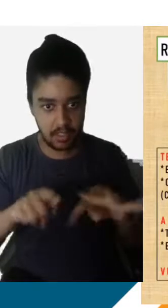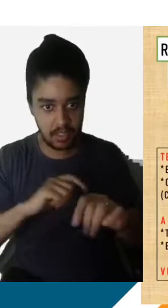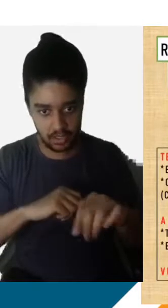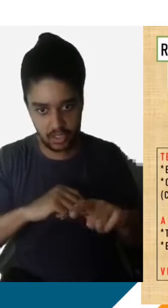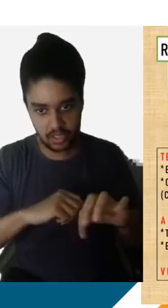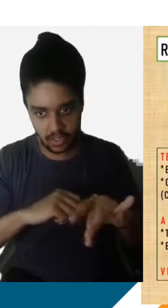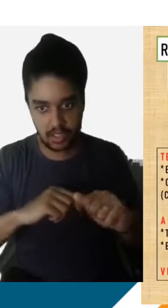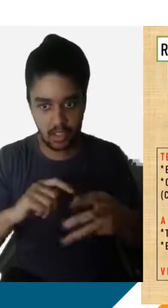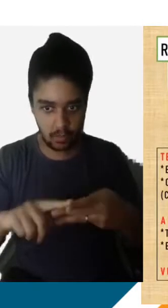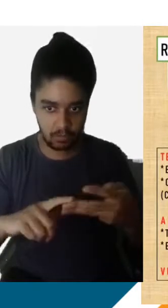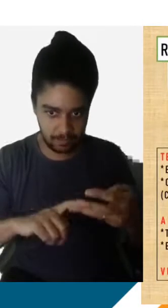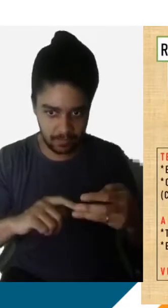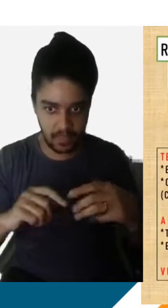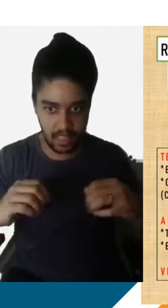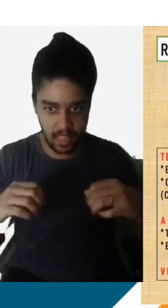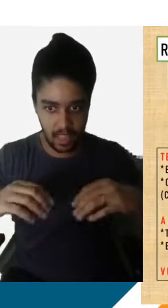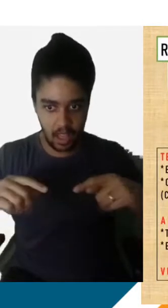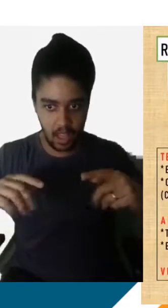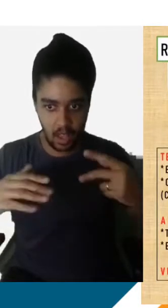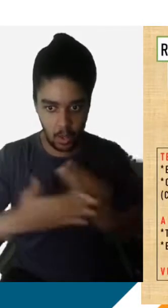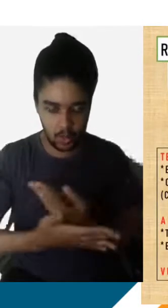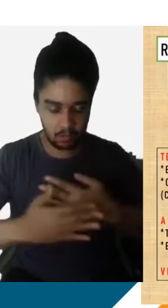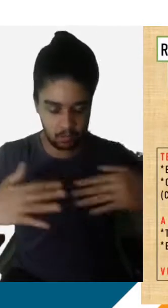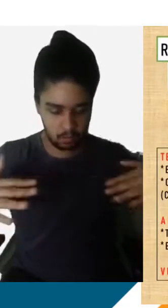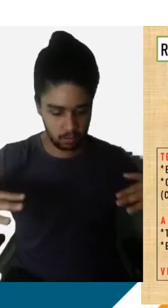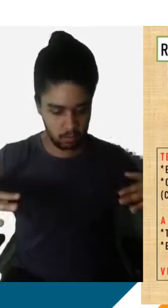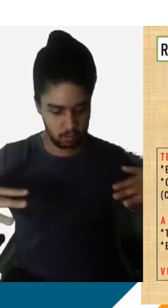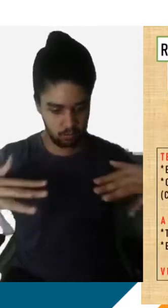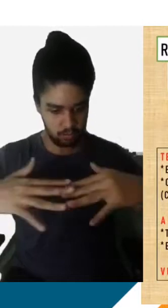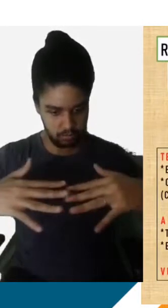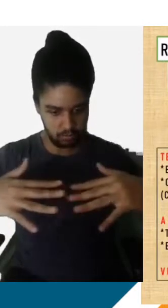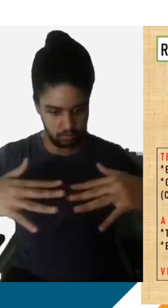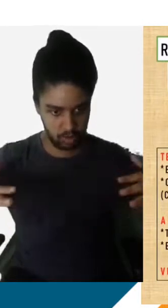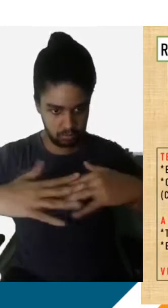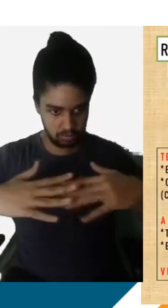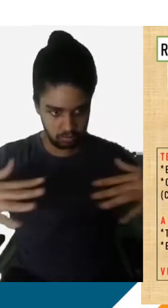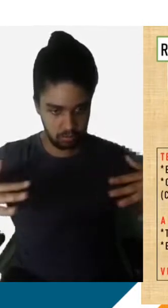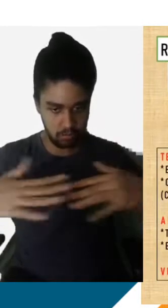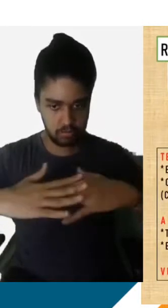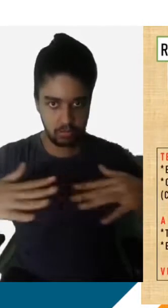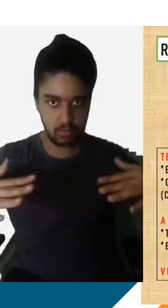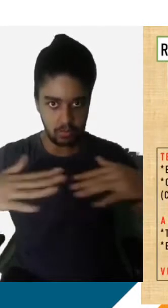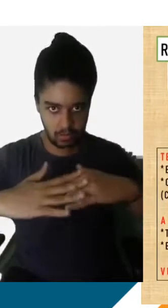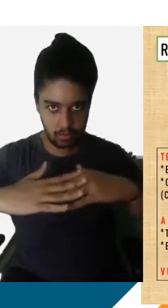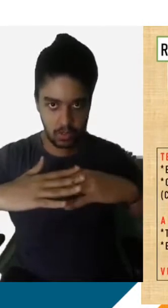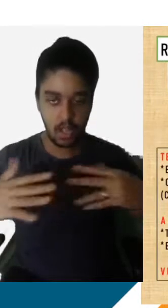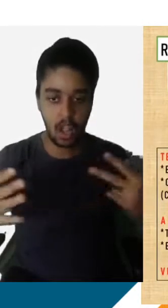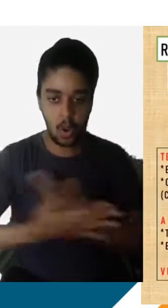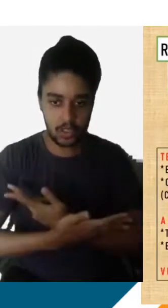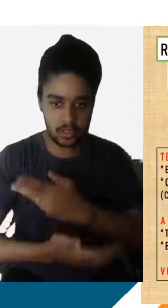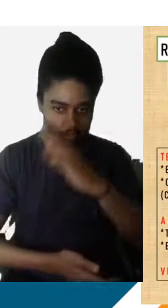é quando as placas tectônicas se encontram de forma frontal, colidindo uma com a outra.